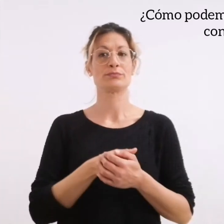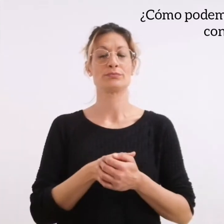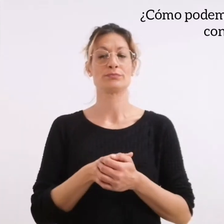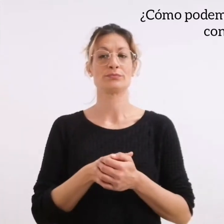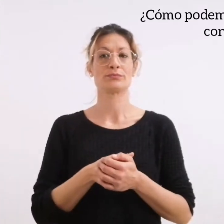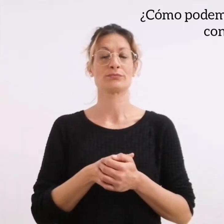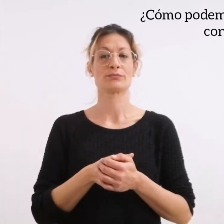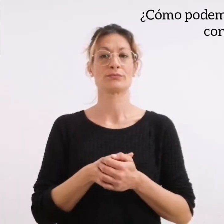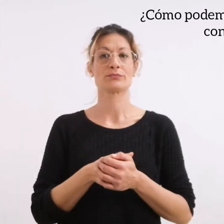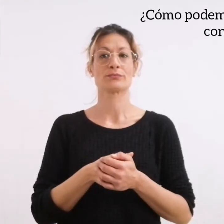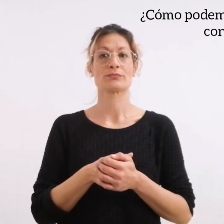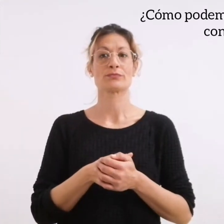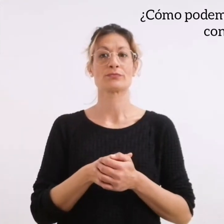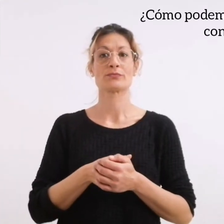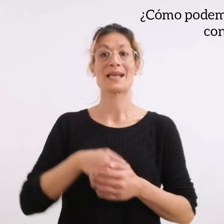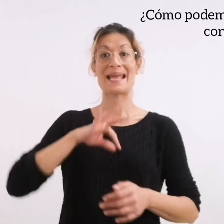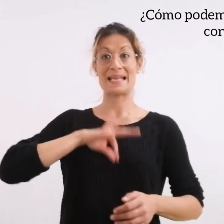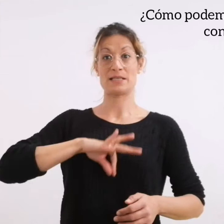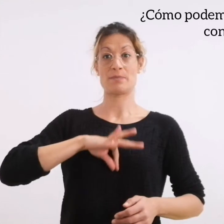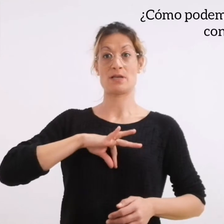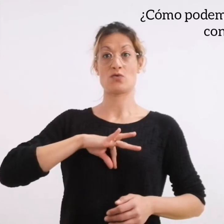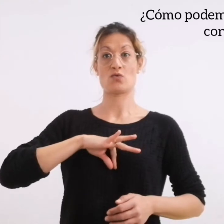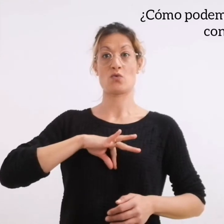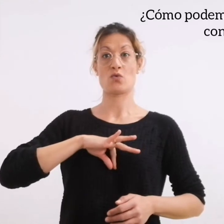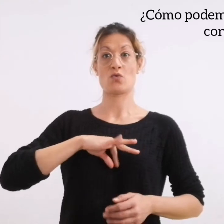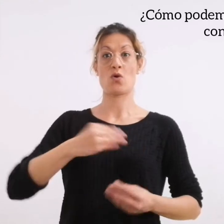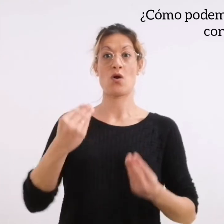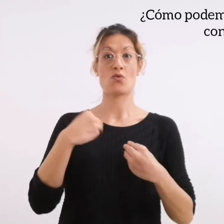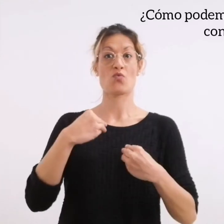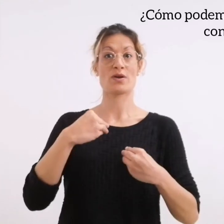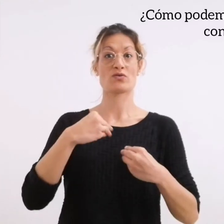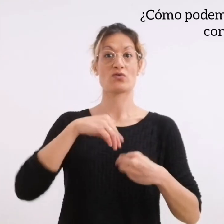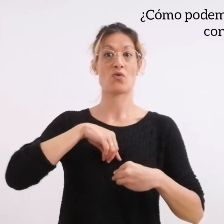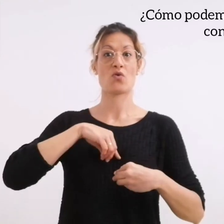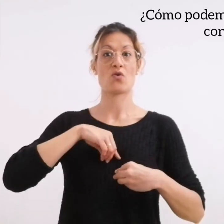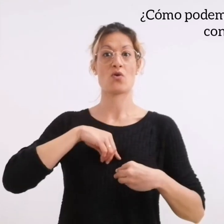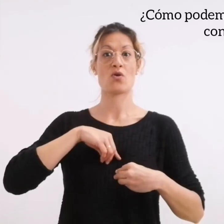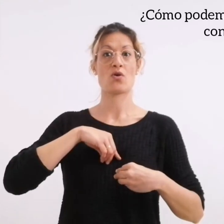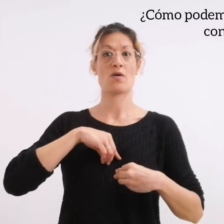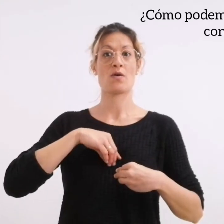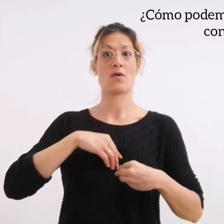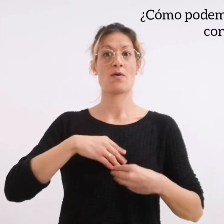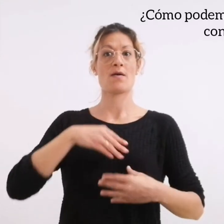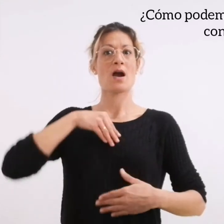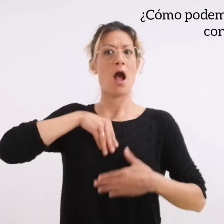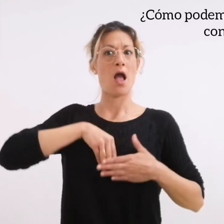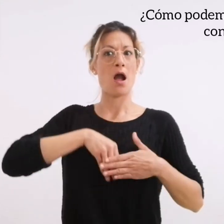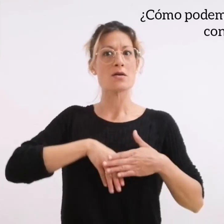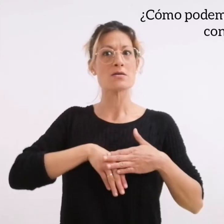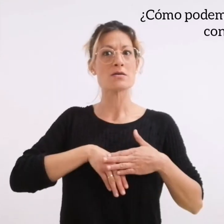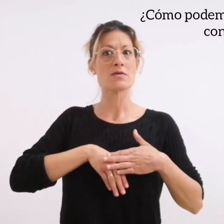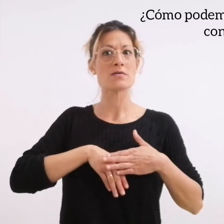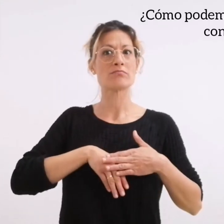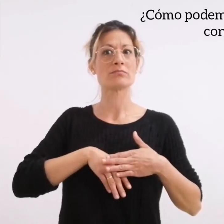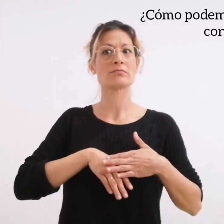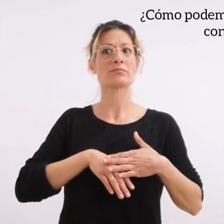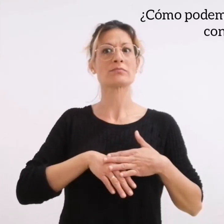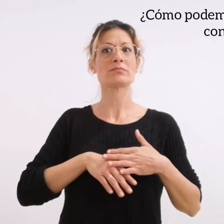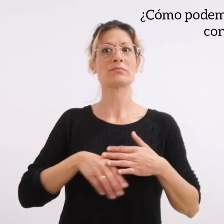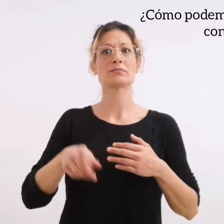Y nuestro espíritu está limitado por nuestro cuerpo. Es como una cáscara. Nuestro espíritu está